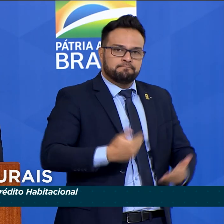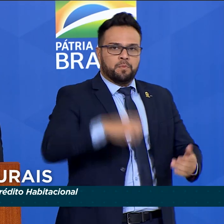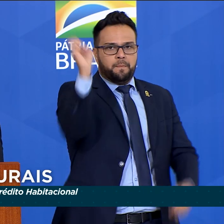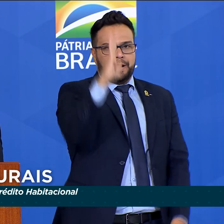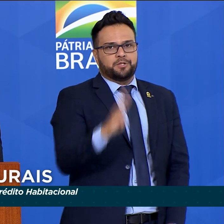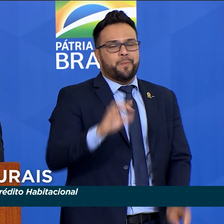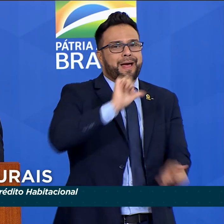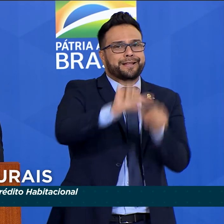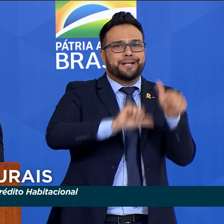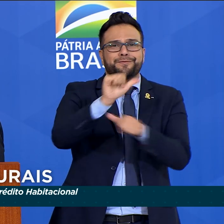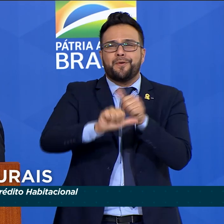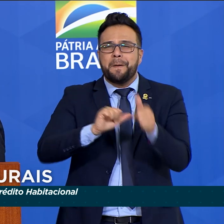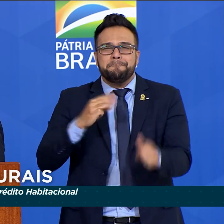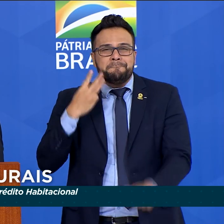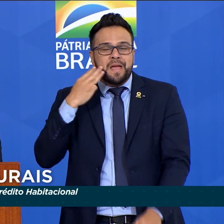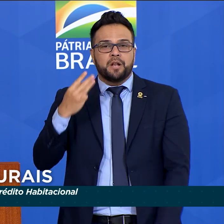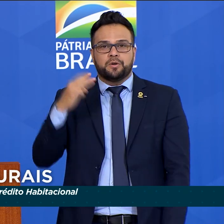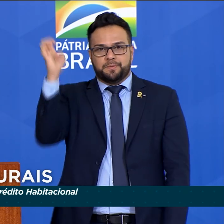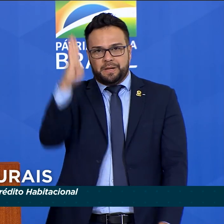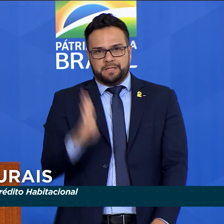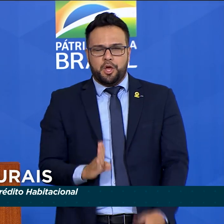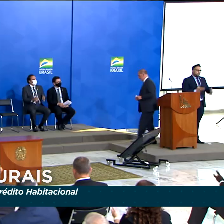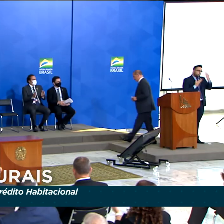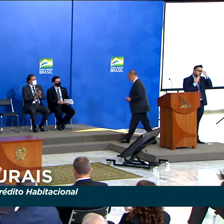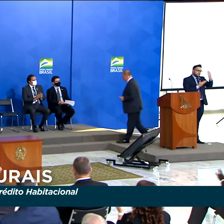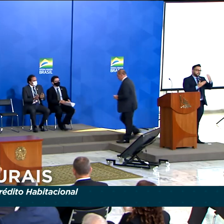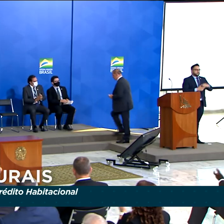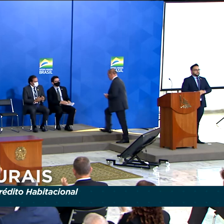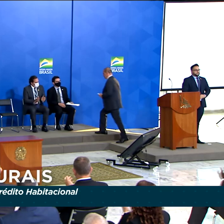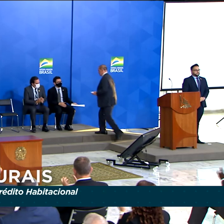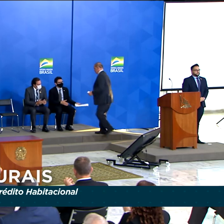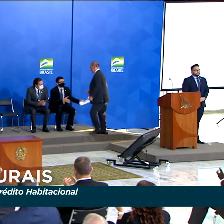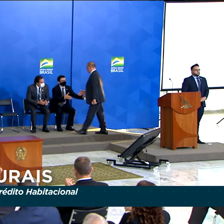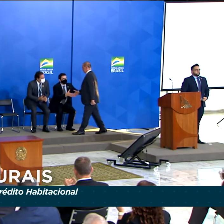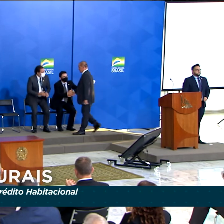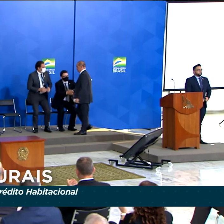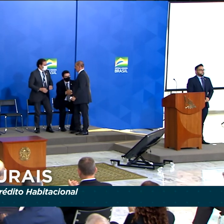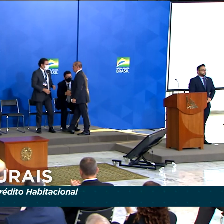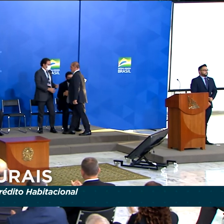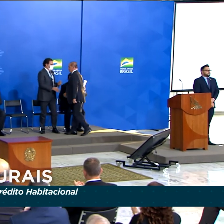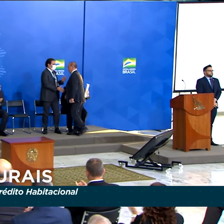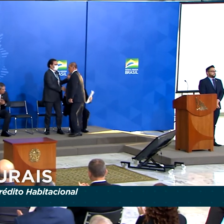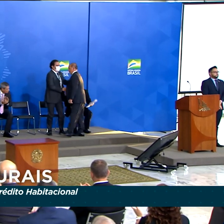vida de milhares de brasileiros. Obrigado, presidente.